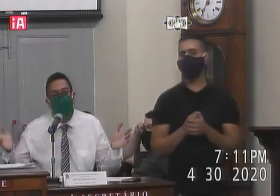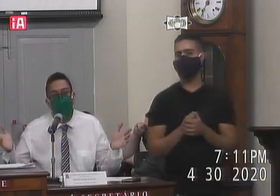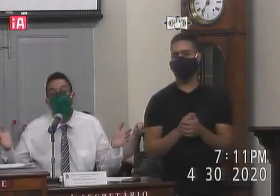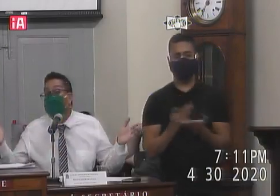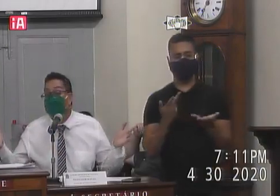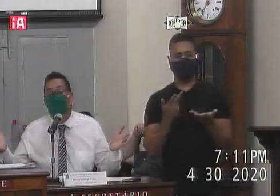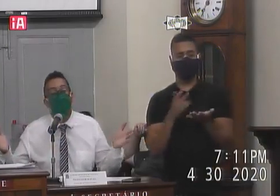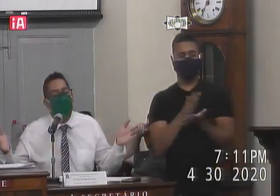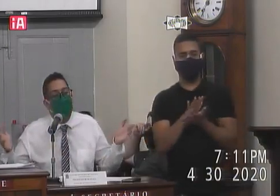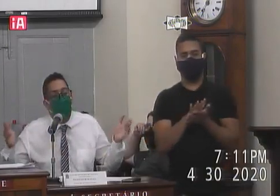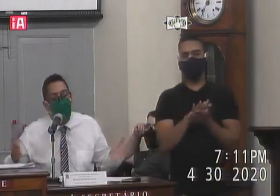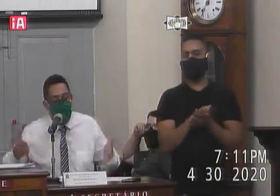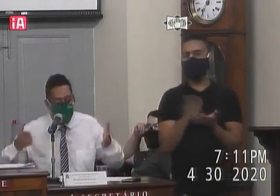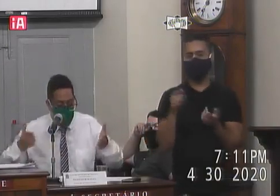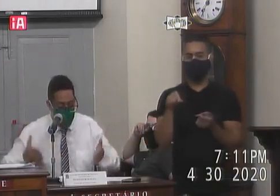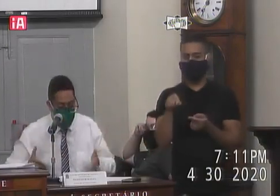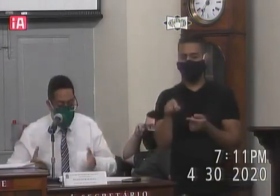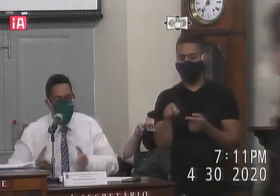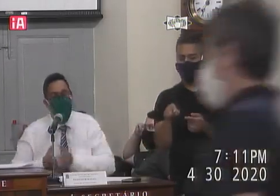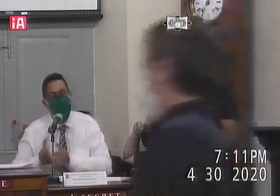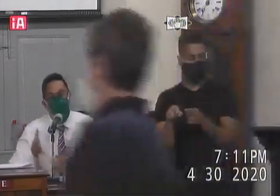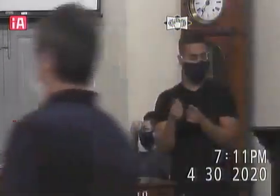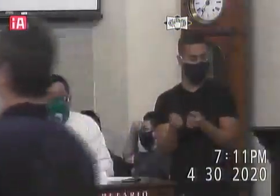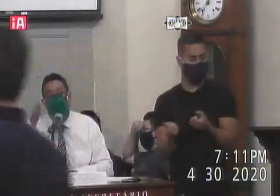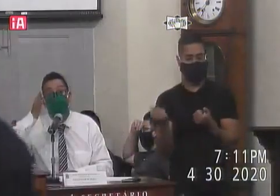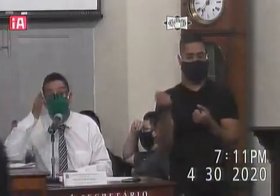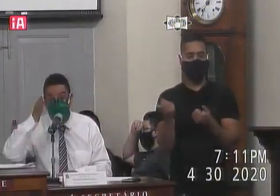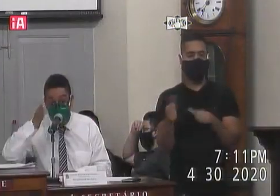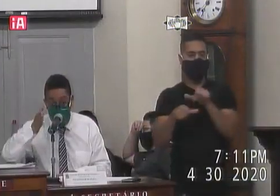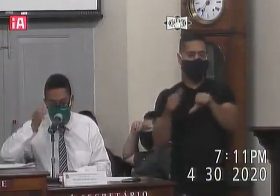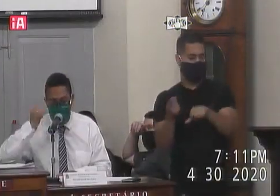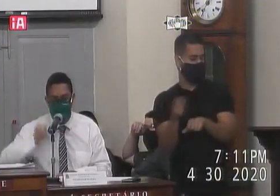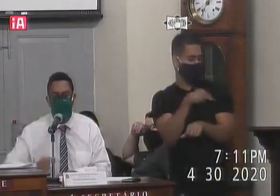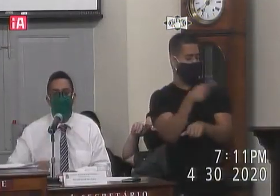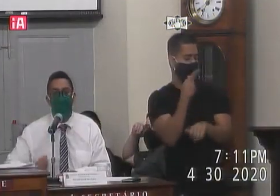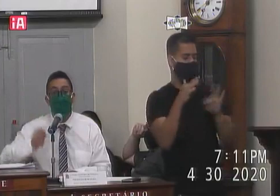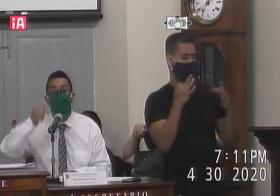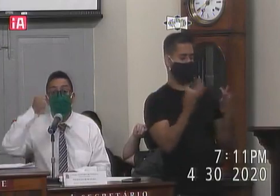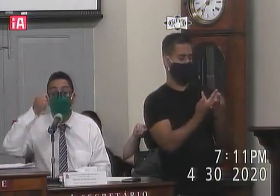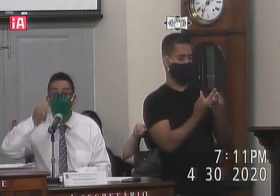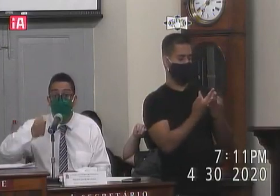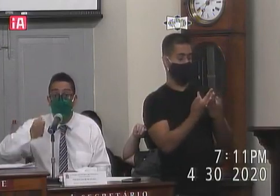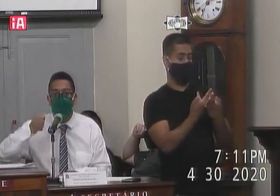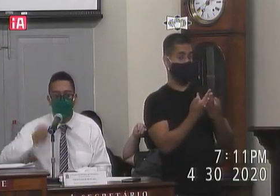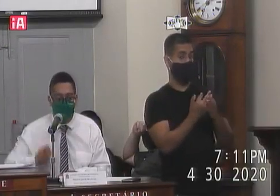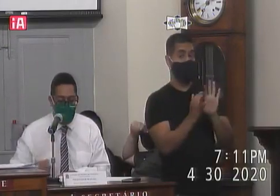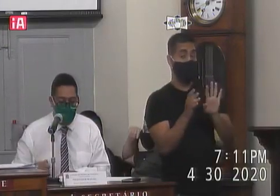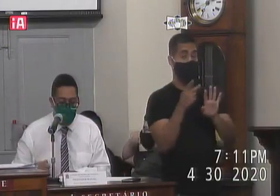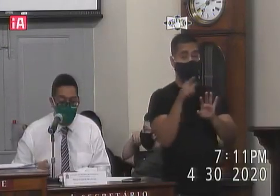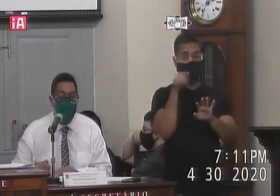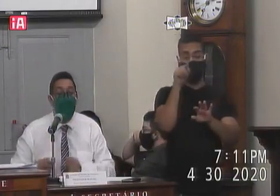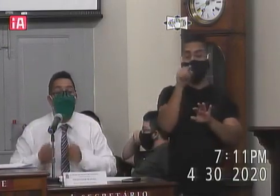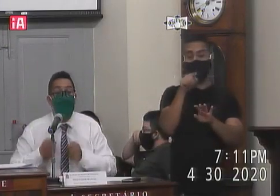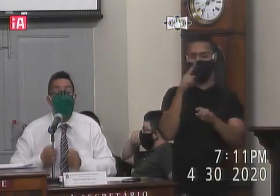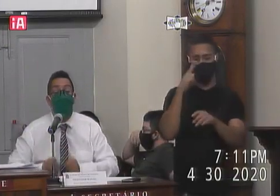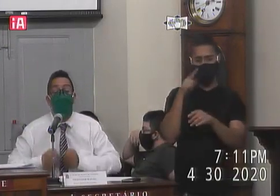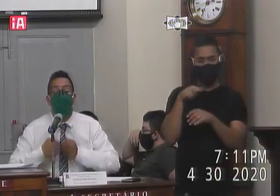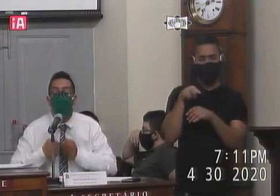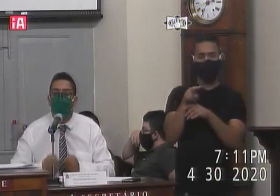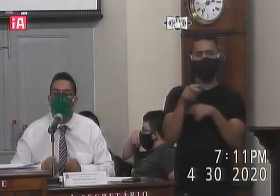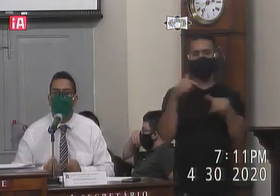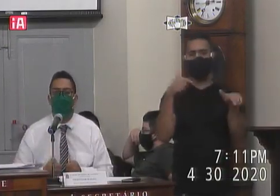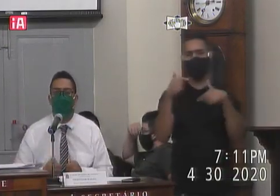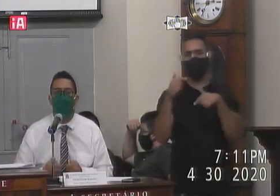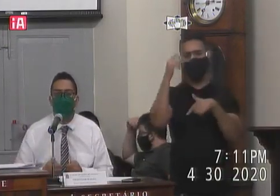nada. Aí eles falam da minha honra, da minha moral. Então eu quero falar para você, que acompanha o meu trabalho, que sabe